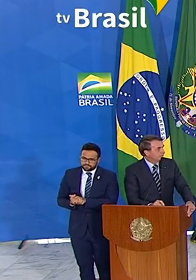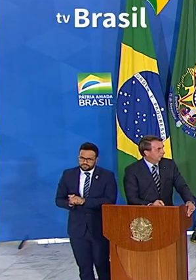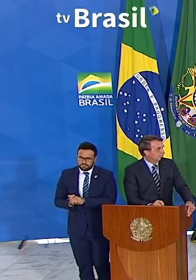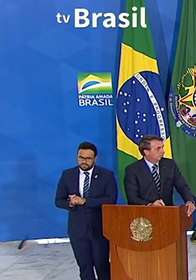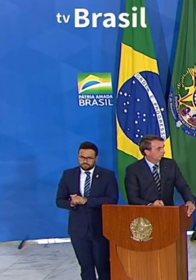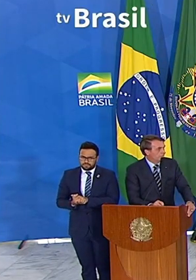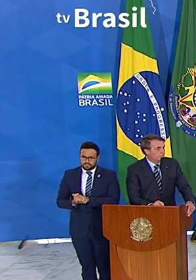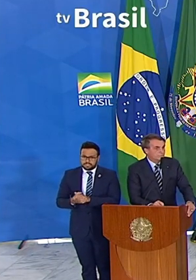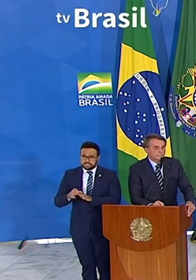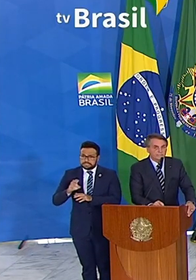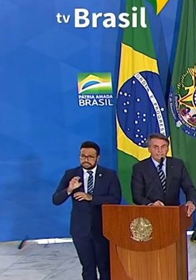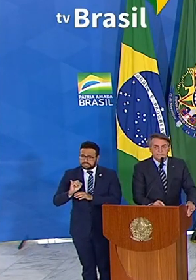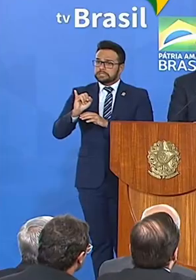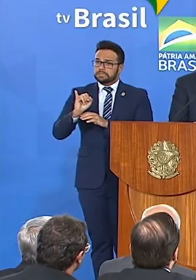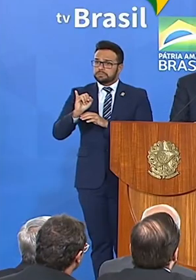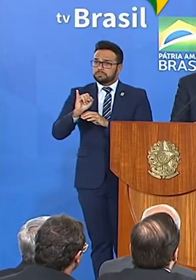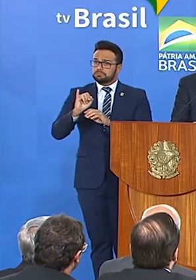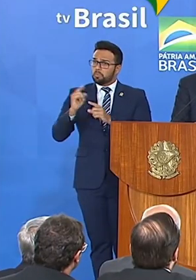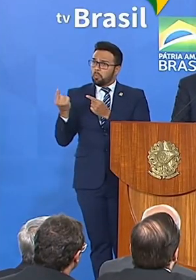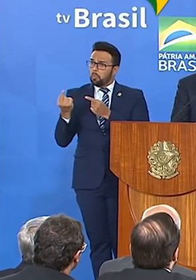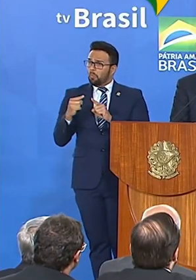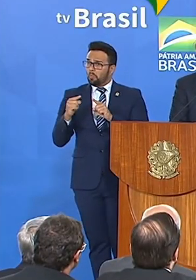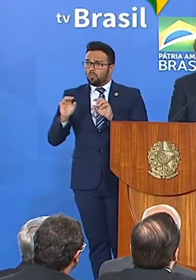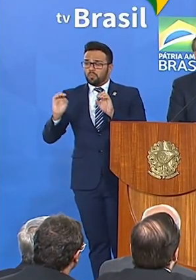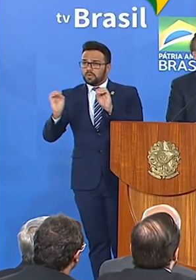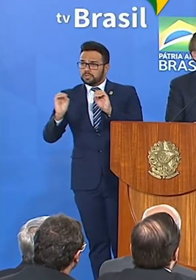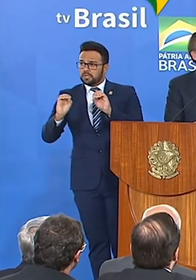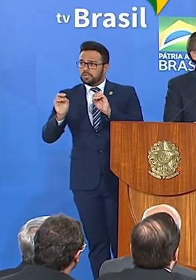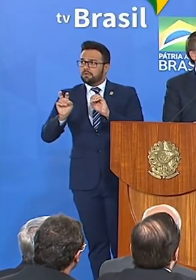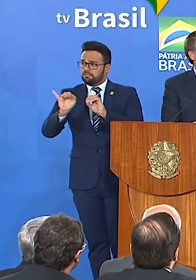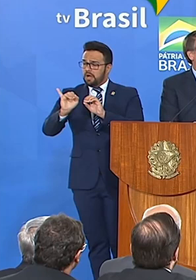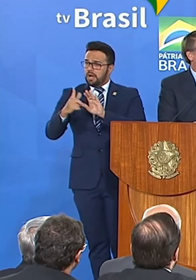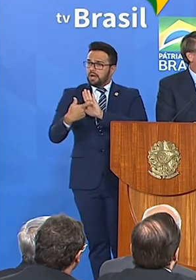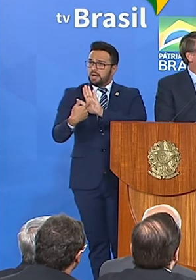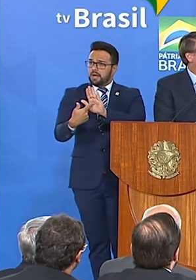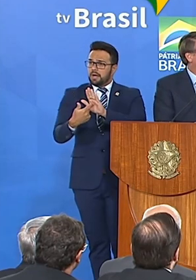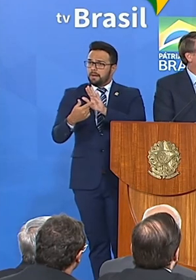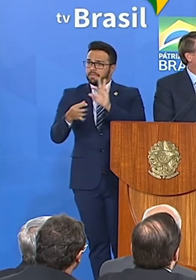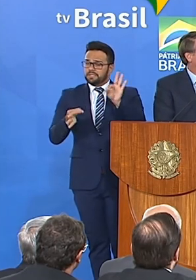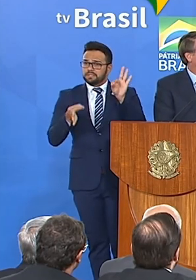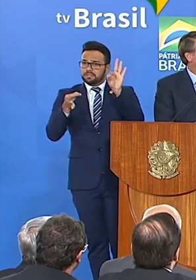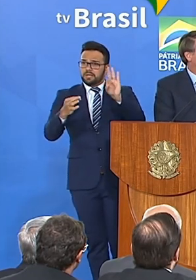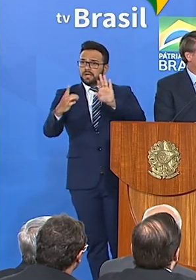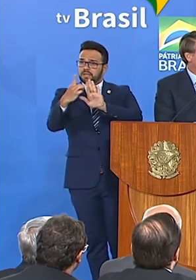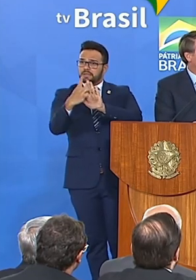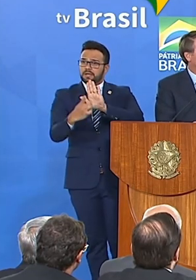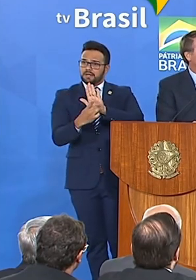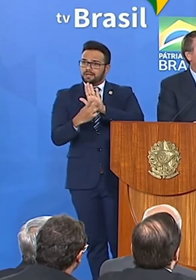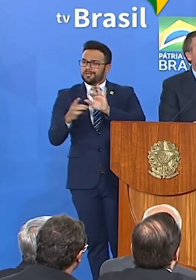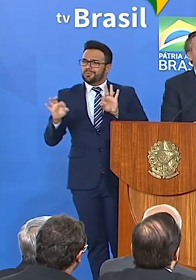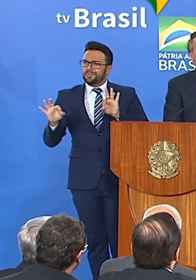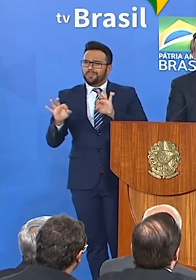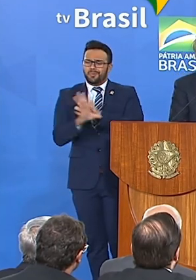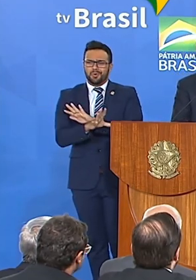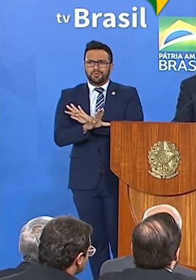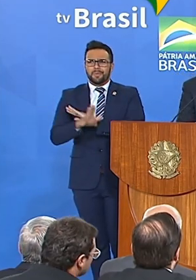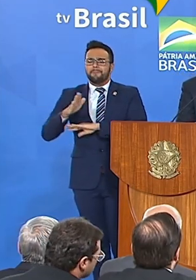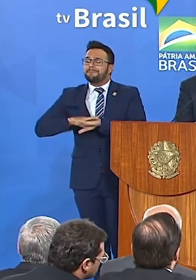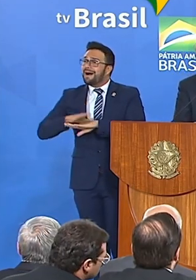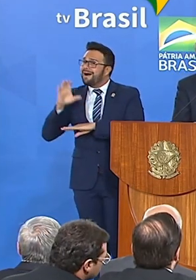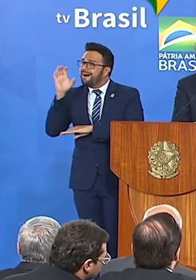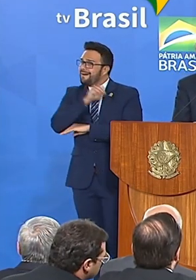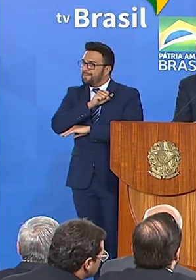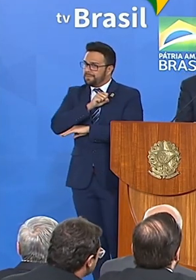óbvios jurídicos ou condicionais, nós apresentaremos esse decreto pronto o mais rápido